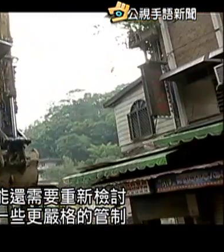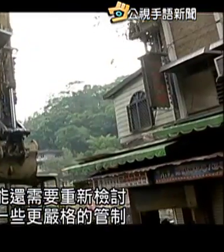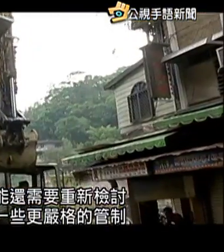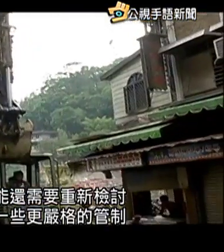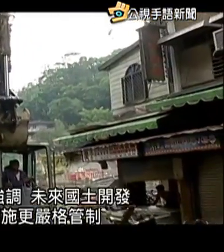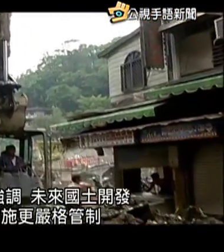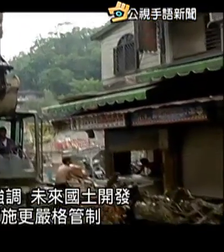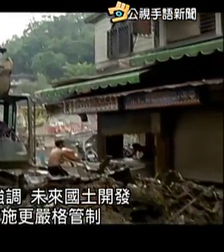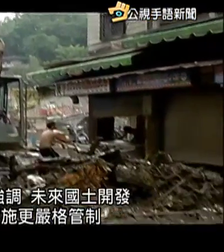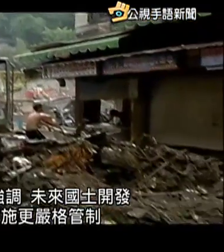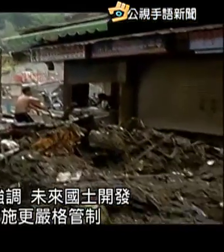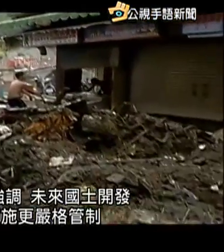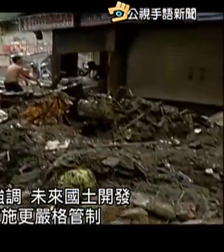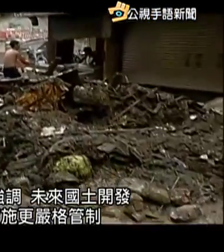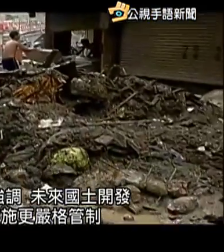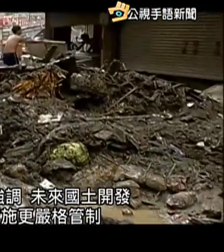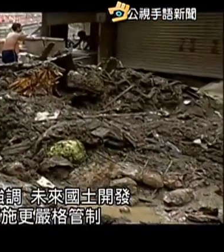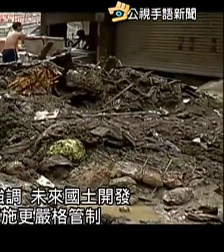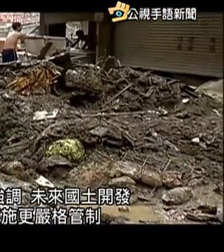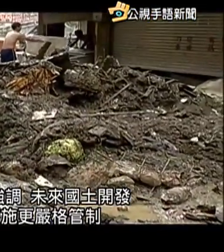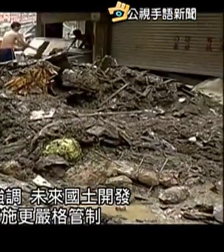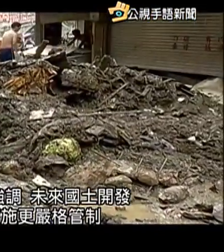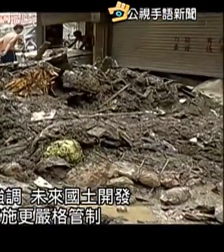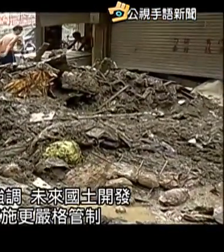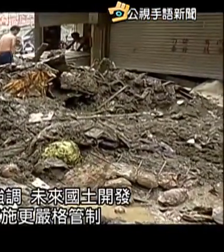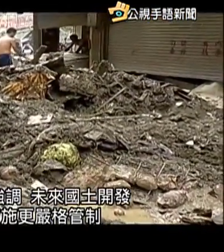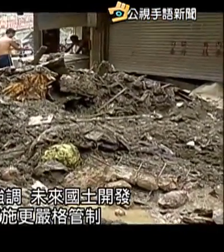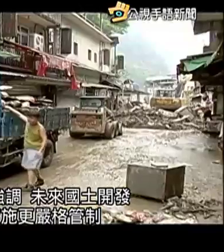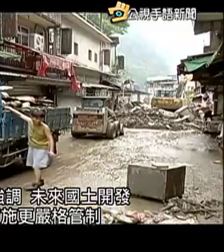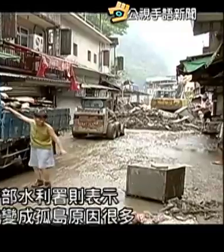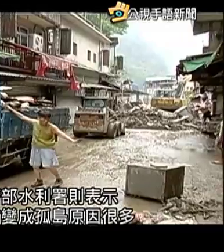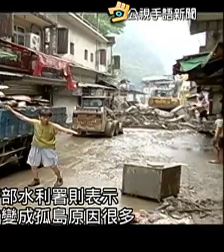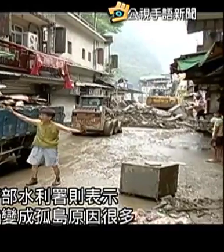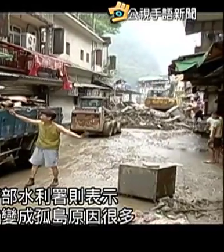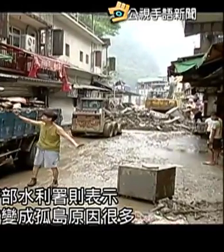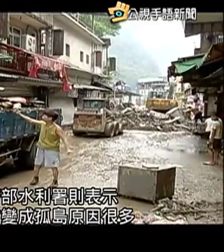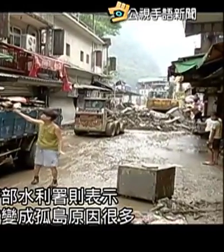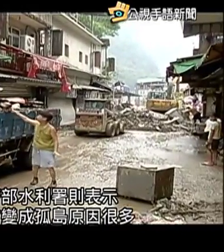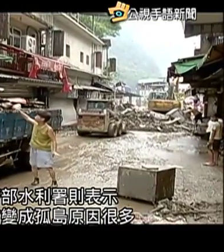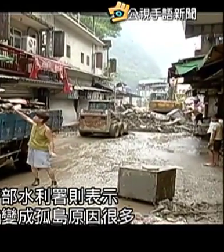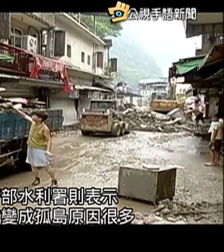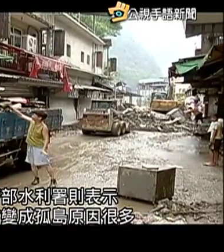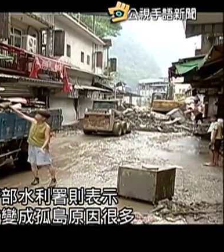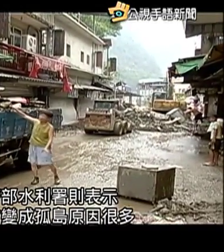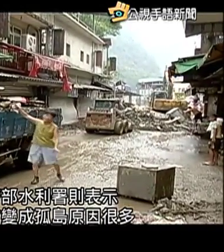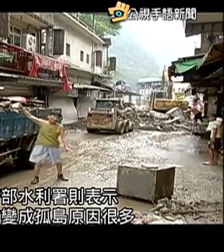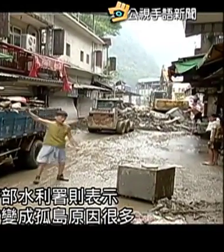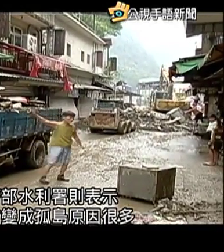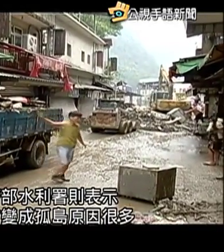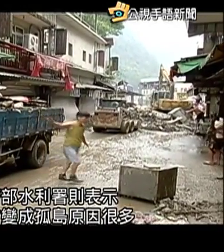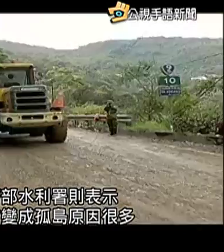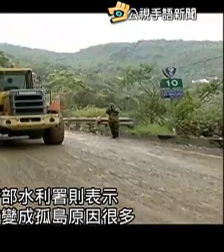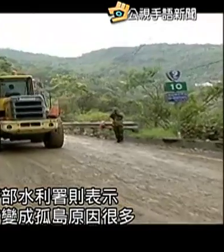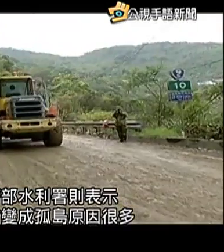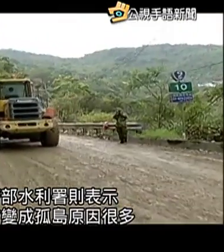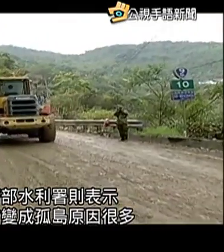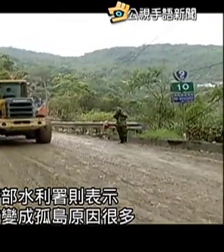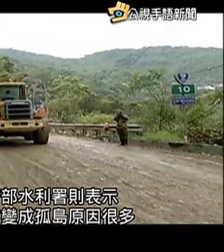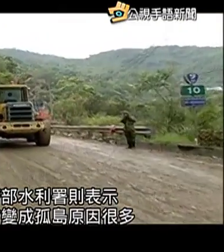立伦强调，未来国土开发会实施更严格管制，而经济部水利署则表示，乌来摊方变成孤岛原因很多，不见